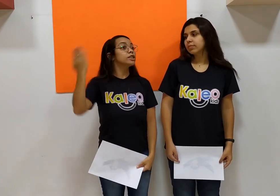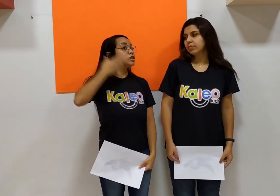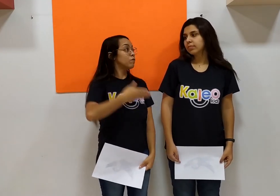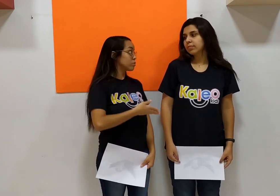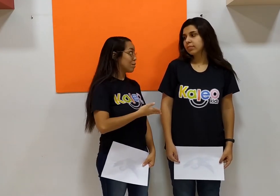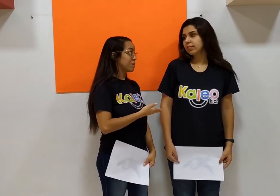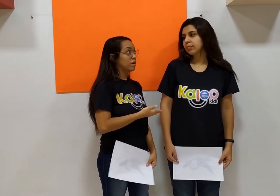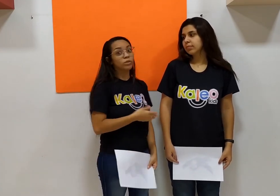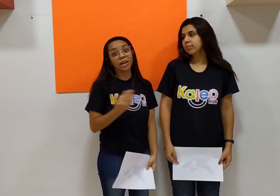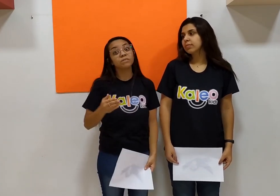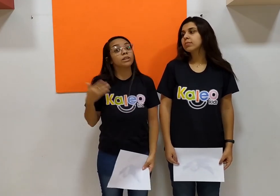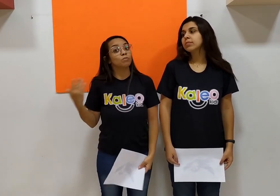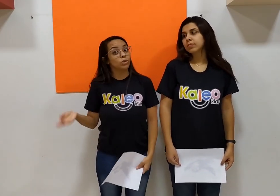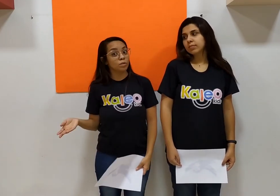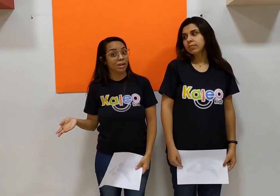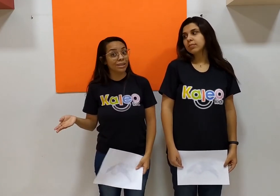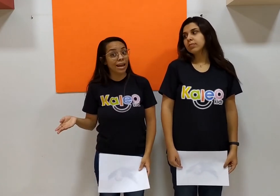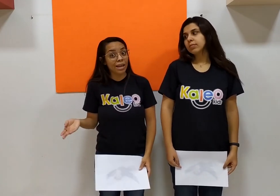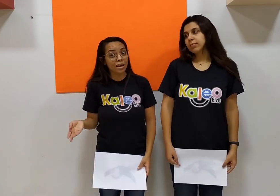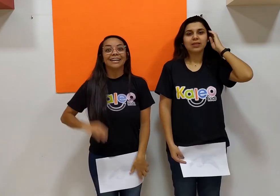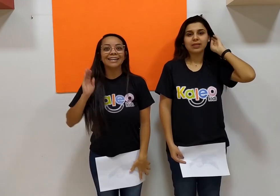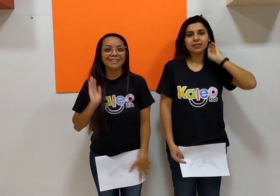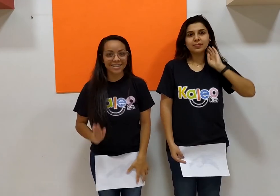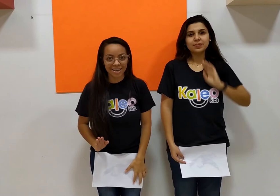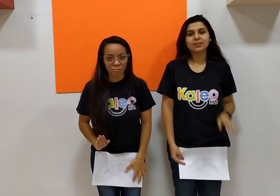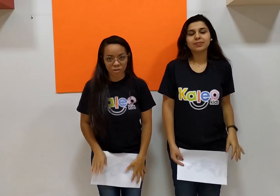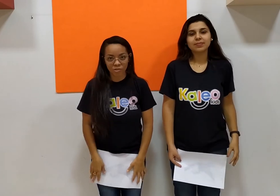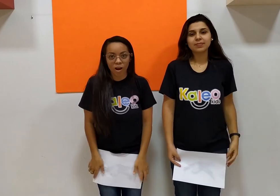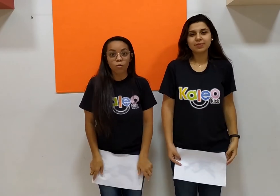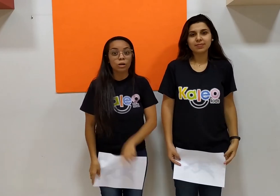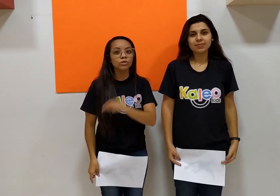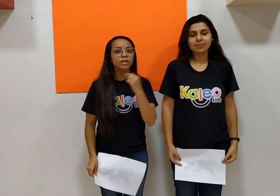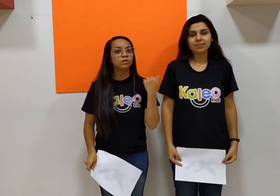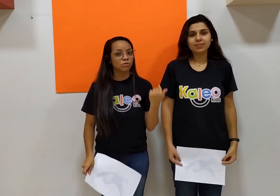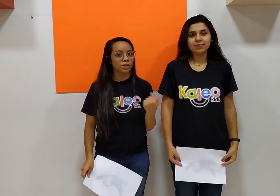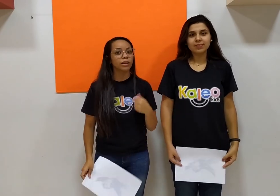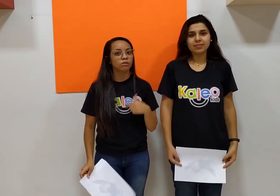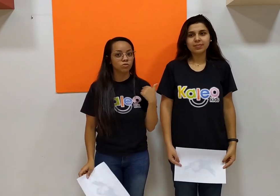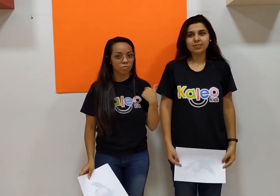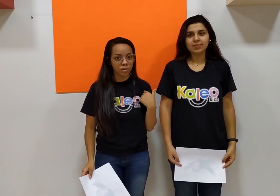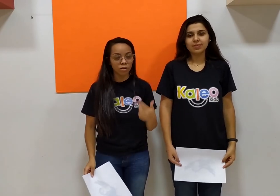gente voltar para a faculdade vai ter muita matéria. Então, pessoal, quando Jesus, ele é nosso amigo,